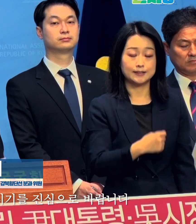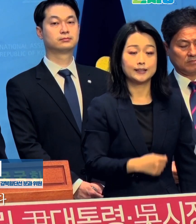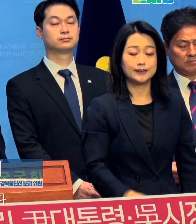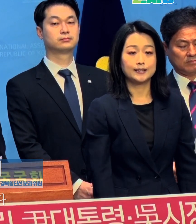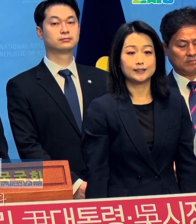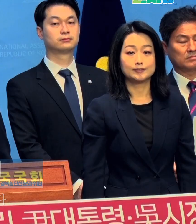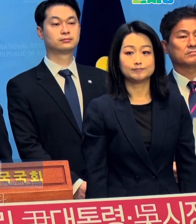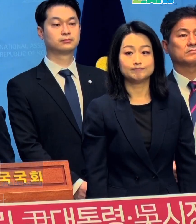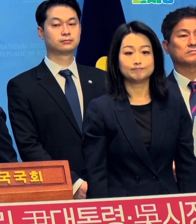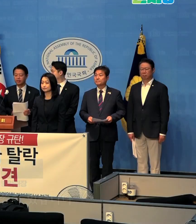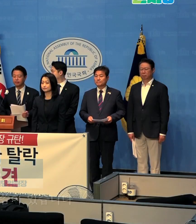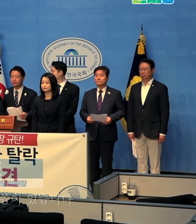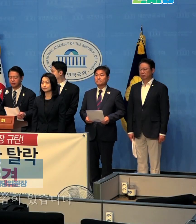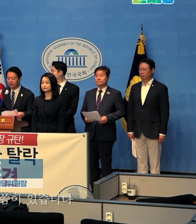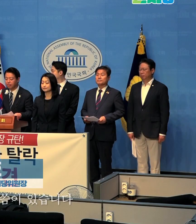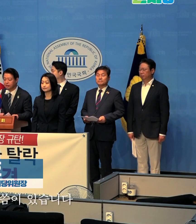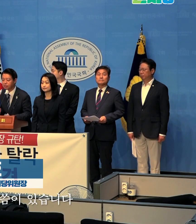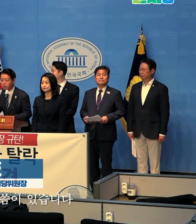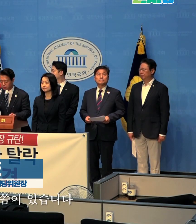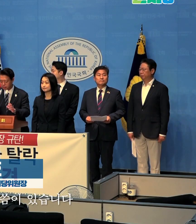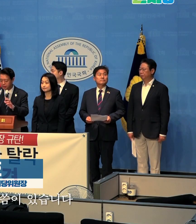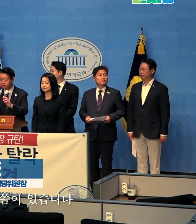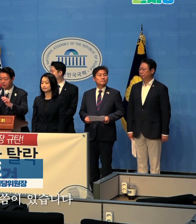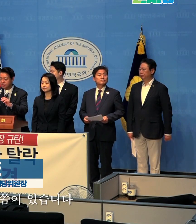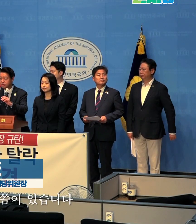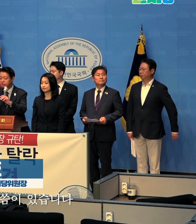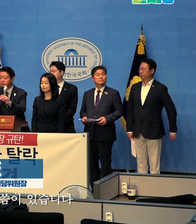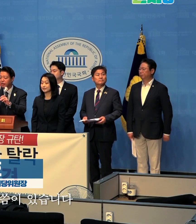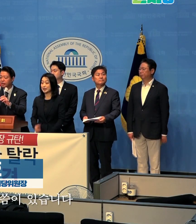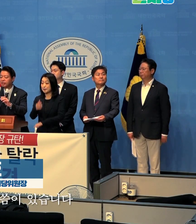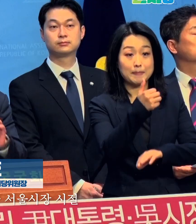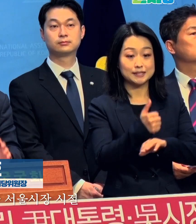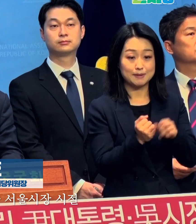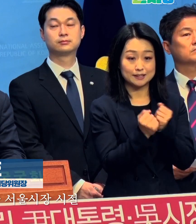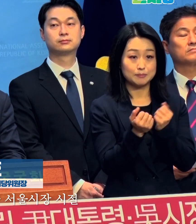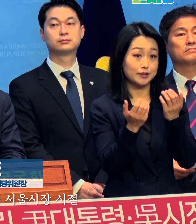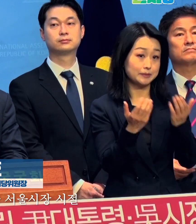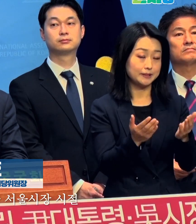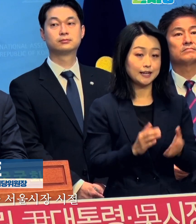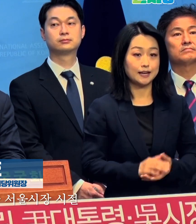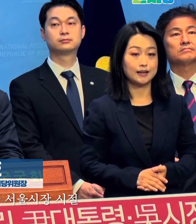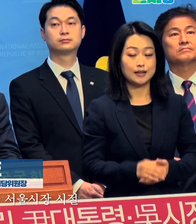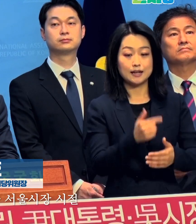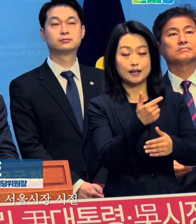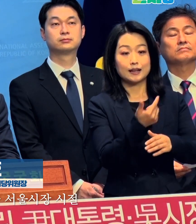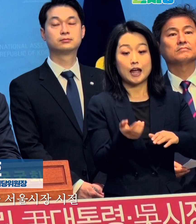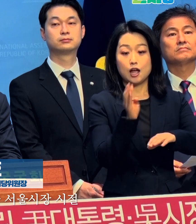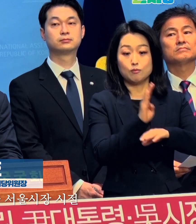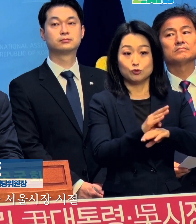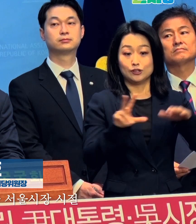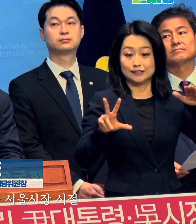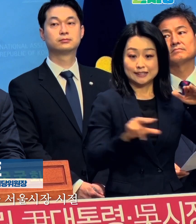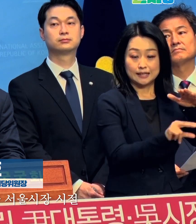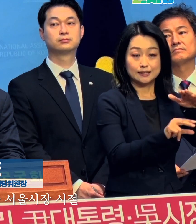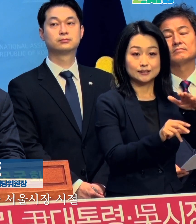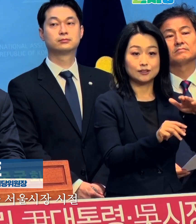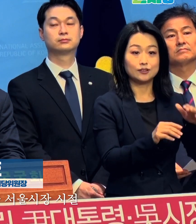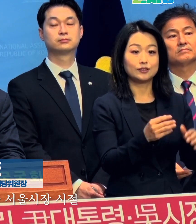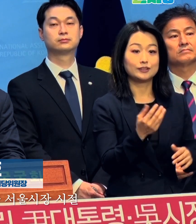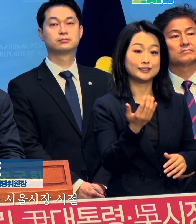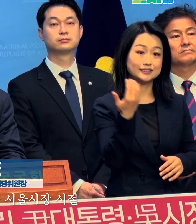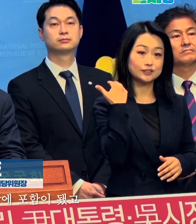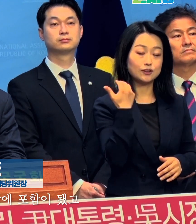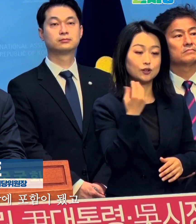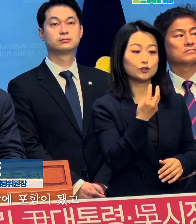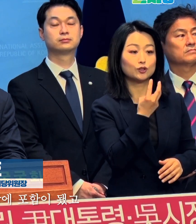바랍니다. 이상입니다. 네, 마지막으로 좀 드릴 말씀이 있습니다. 강북 횡단선은 고 박원순